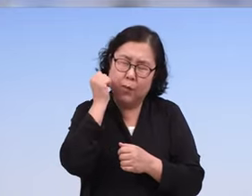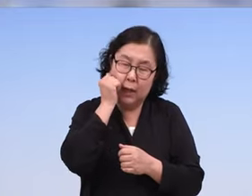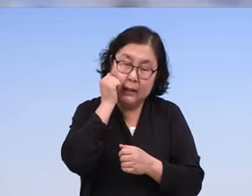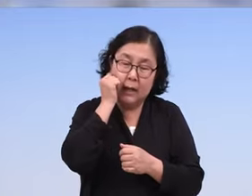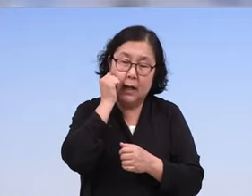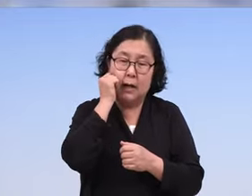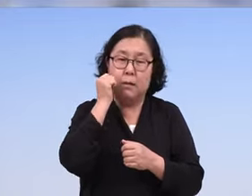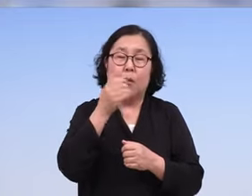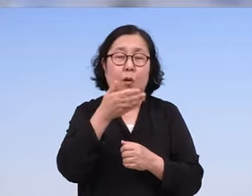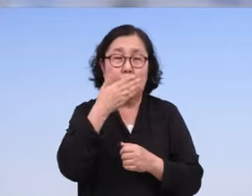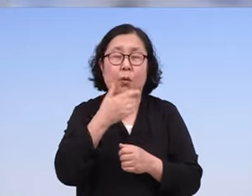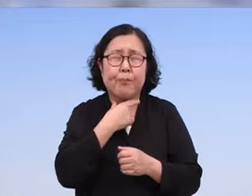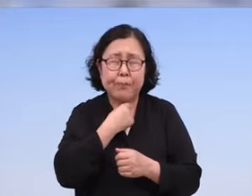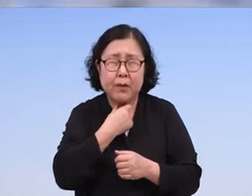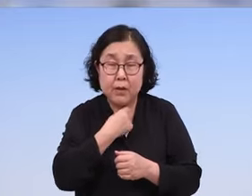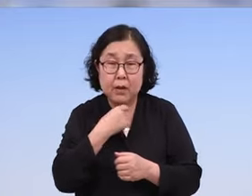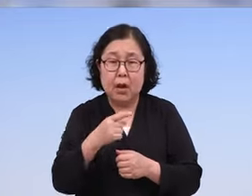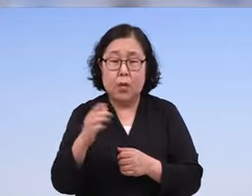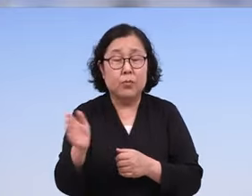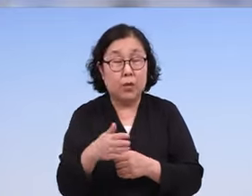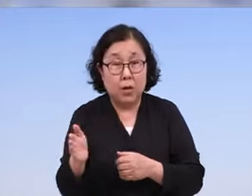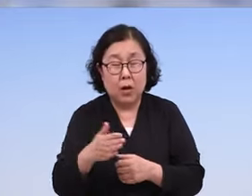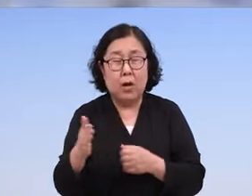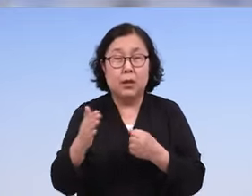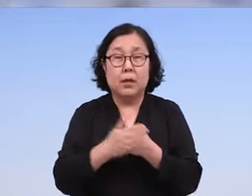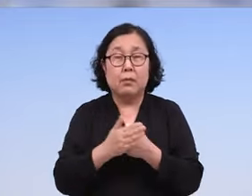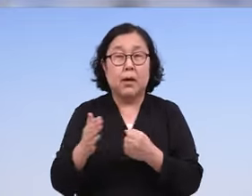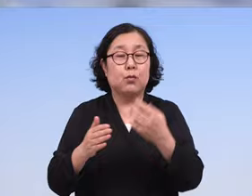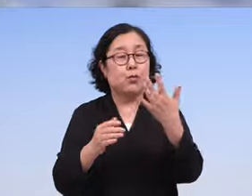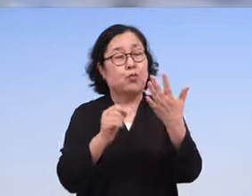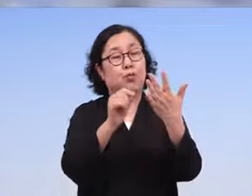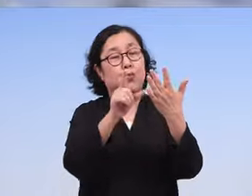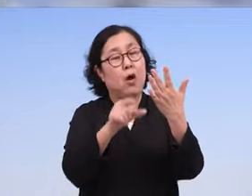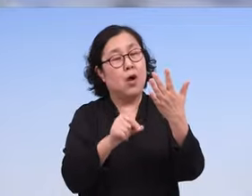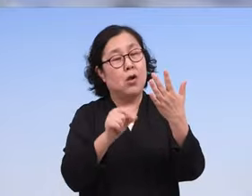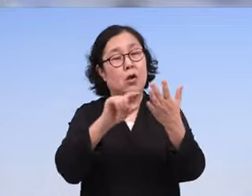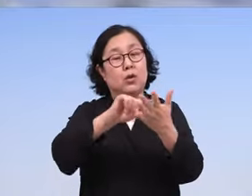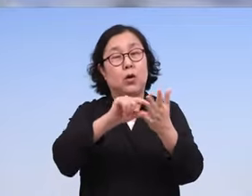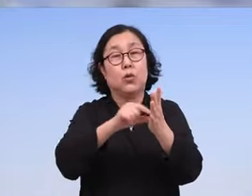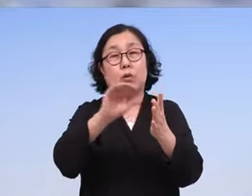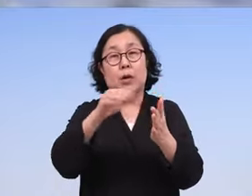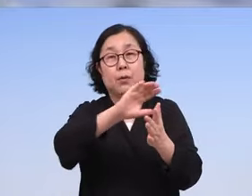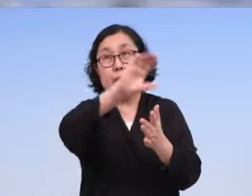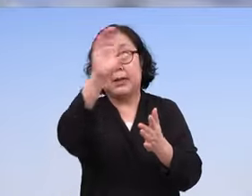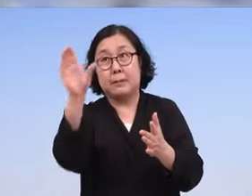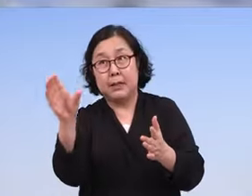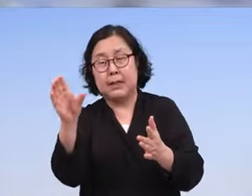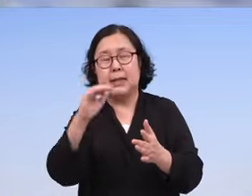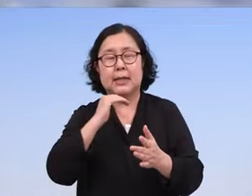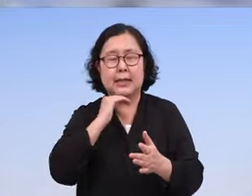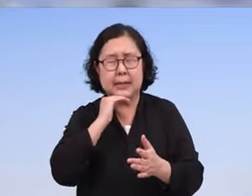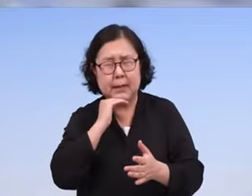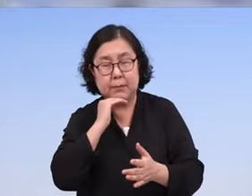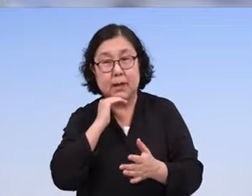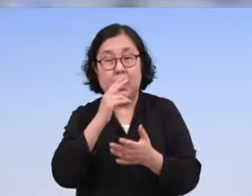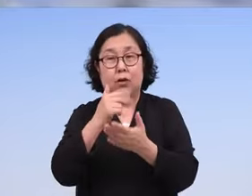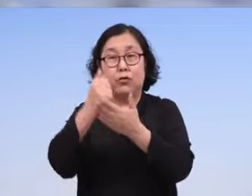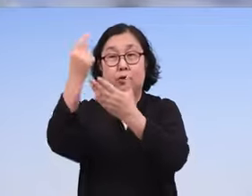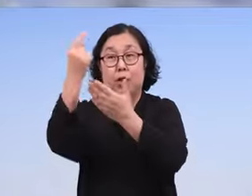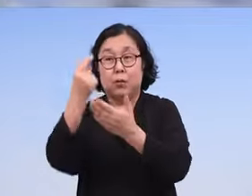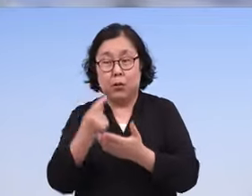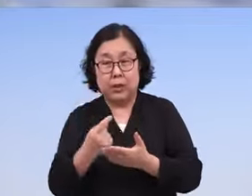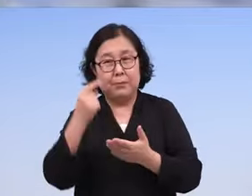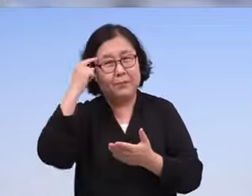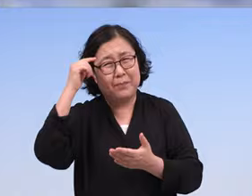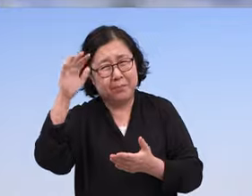과자도 먹고 싶고 간식도 먹고 싶은데 그런 게 없으니까요, 한 9월 달쯤 되면은 크리스마스를 기다리는 거 아닙니까?